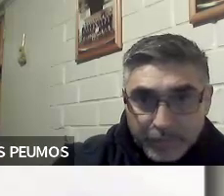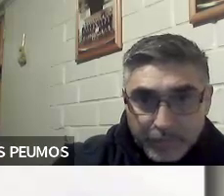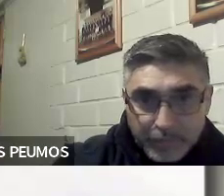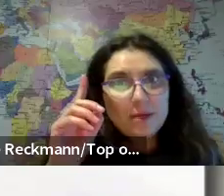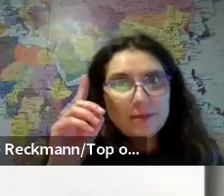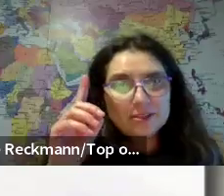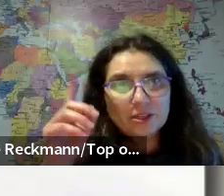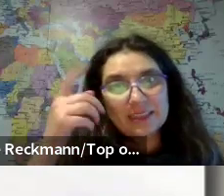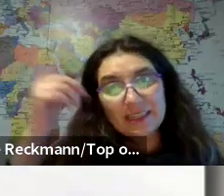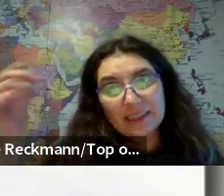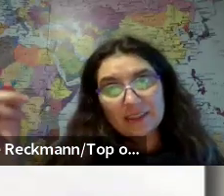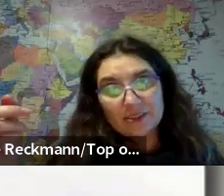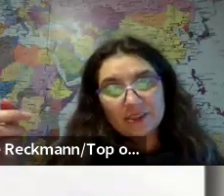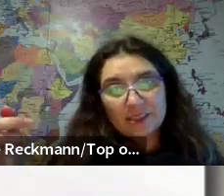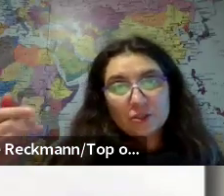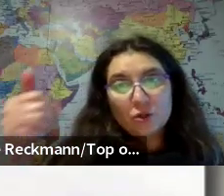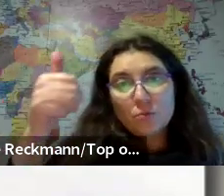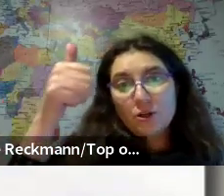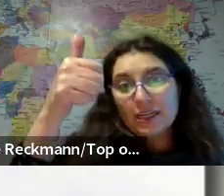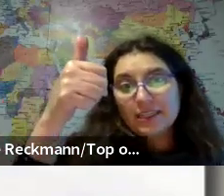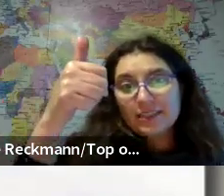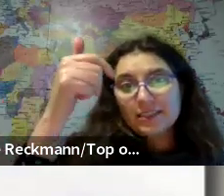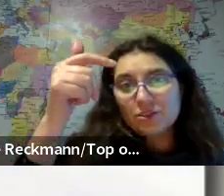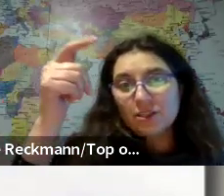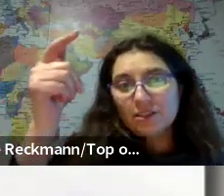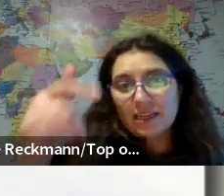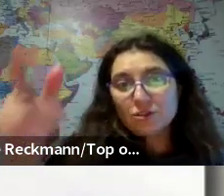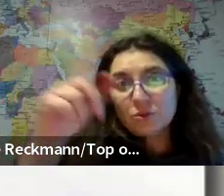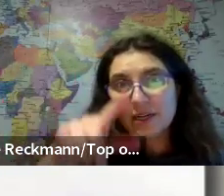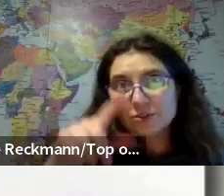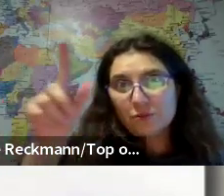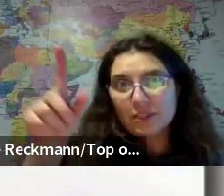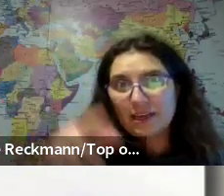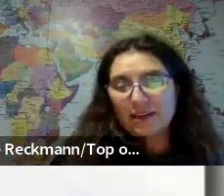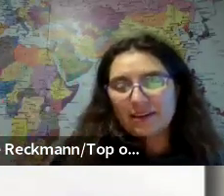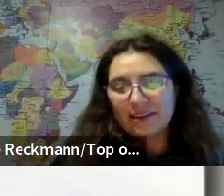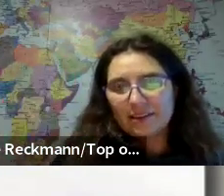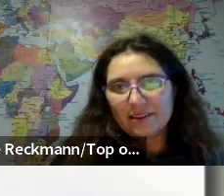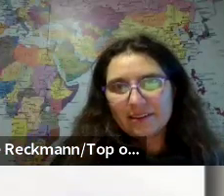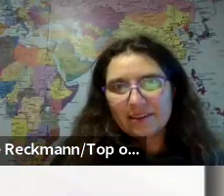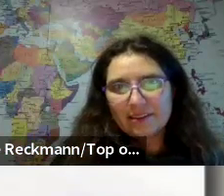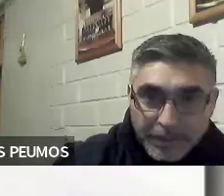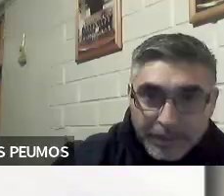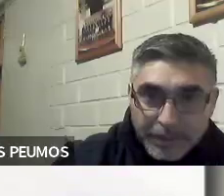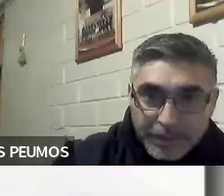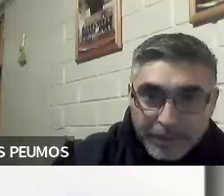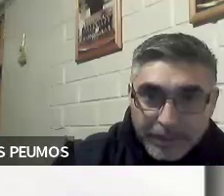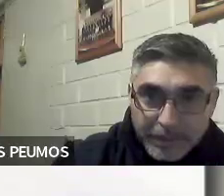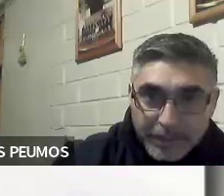No, medida de cumplimiento alternativo. Ah, Yo cumplo con la tercerización, eso es una razón fundada. sí.